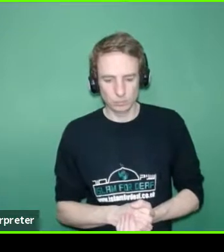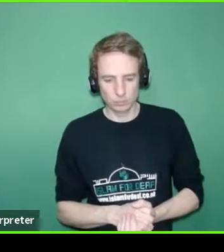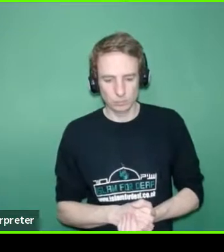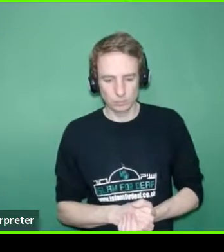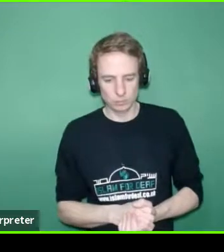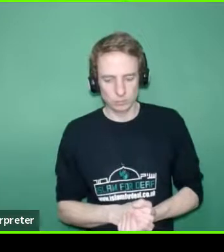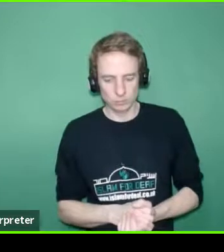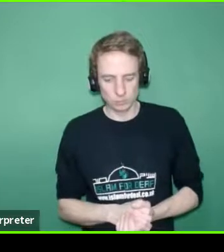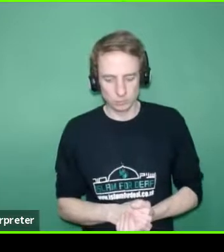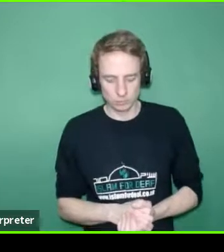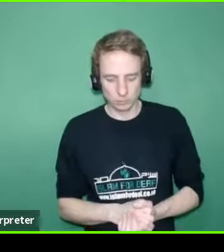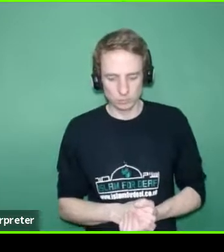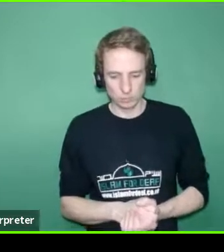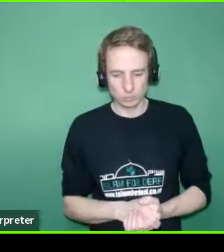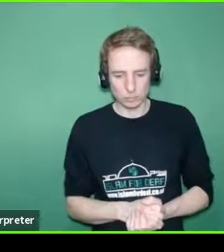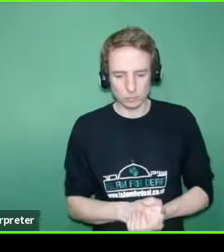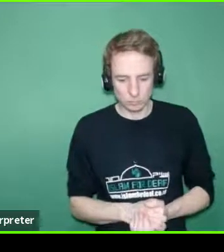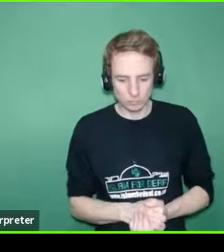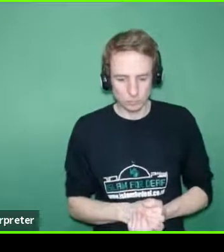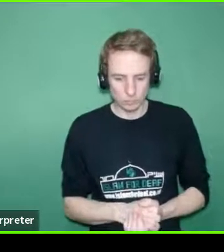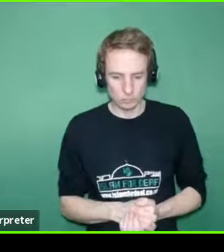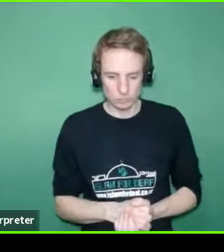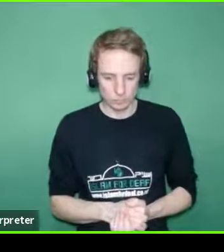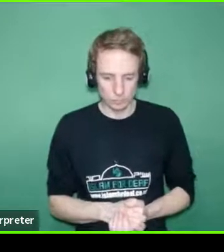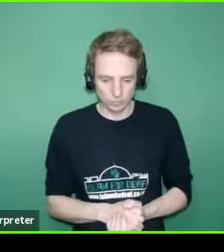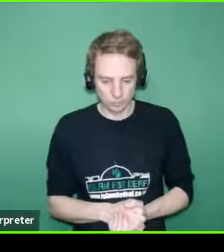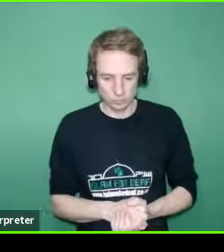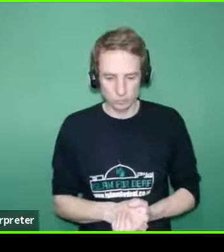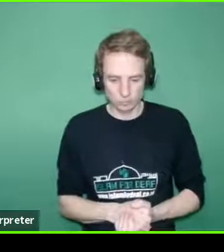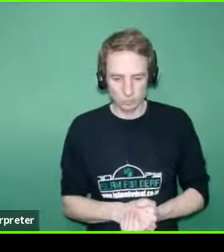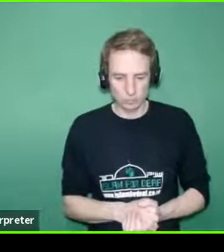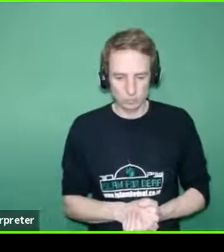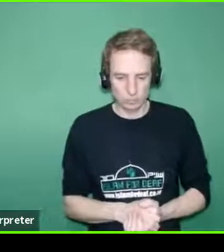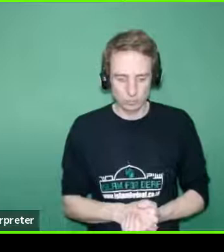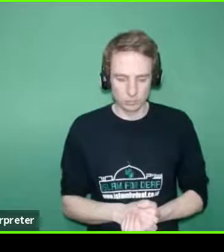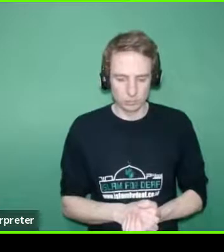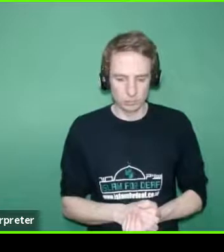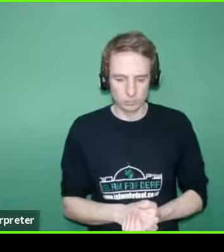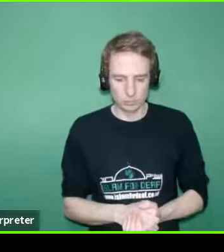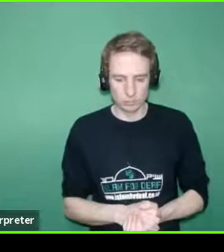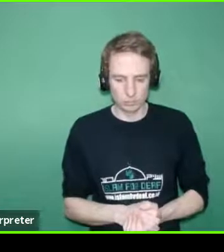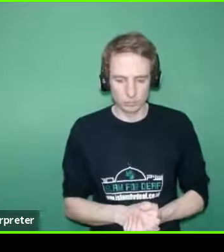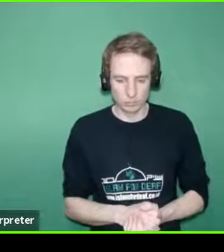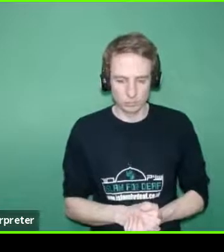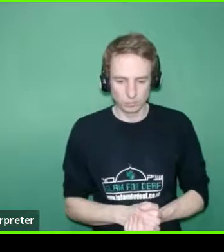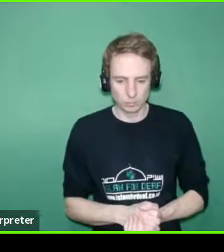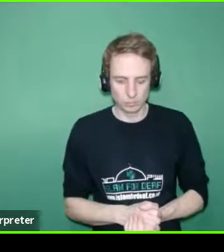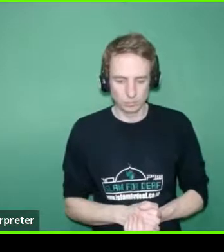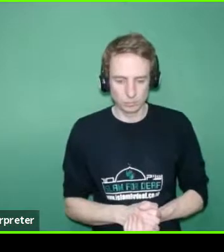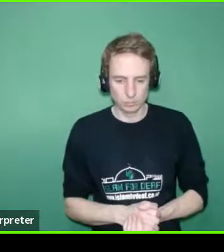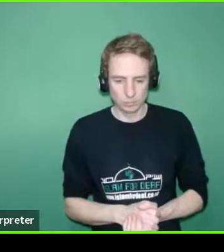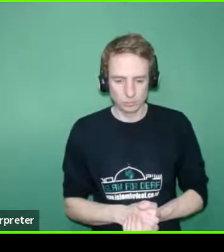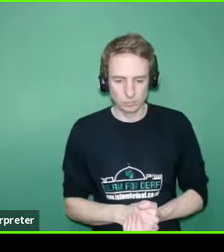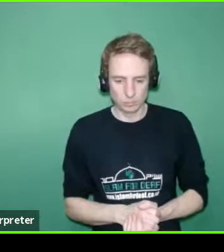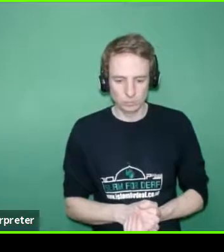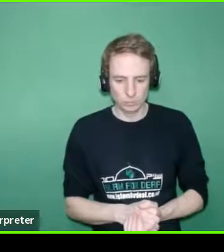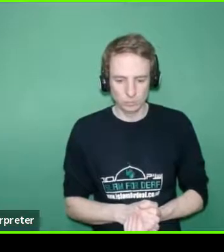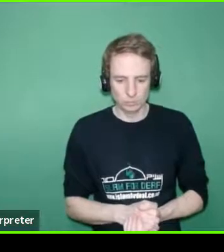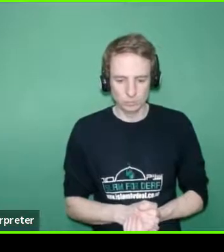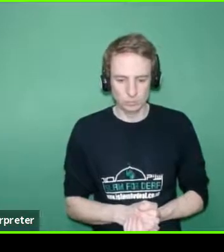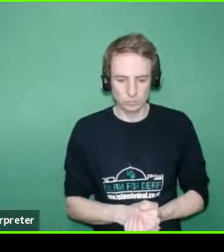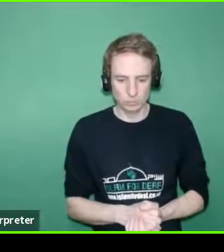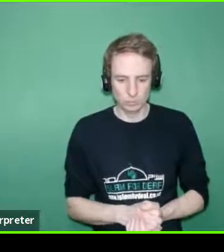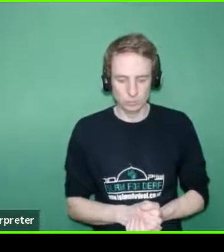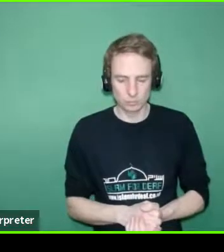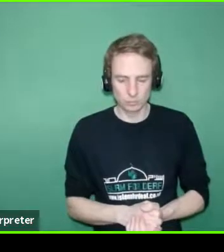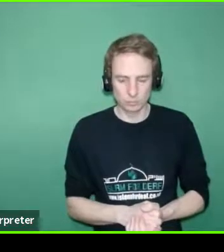ذلك النبي صلى الله عليه وسلم أمره أن لا يغير، فلا يجوز لنا أن نزيد ولا ننقص ولا نبدل لفظة محل